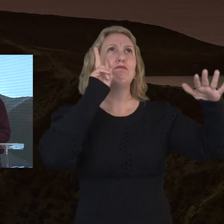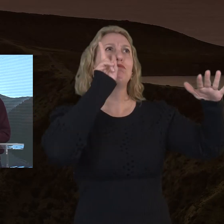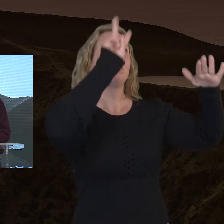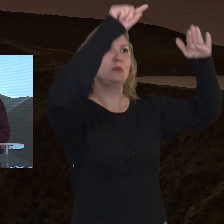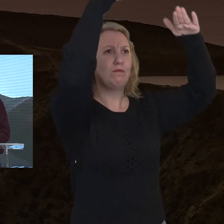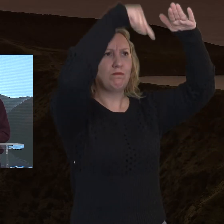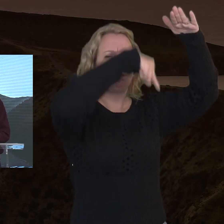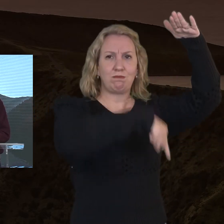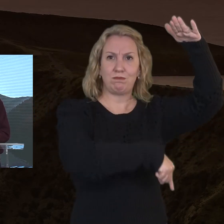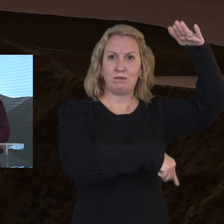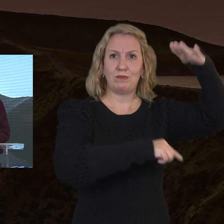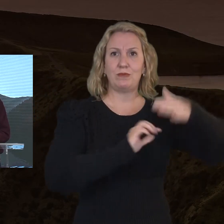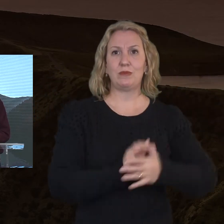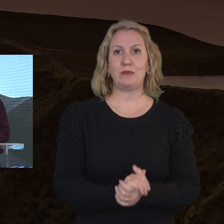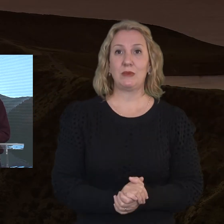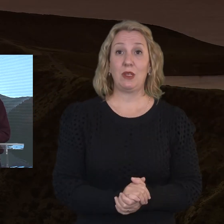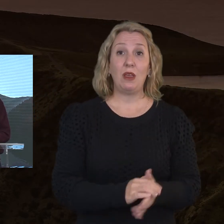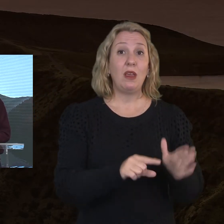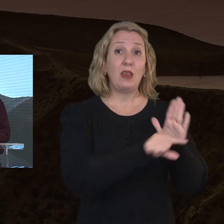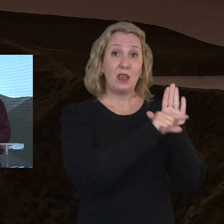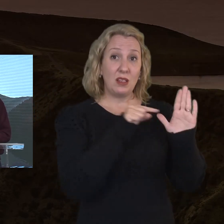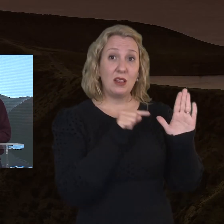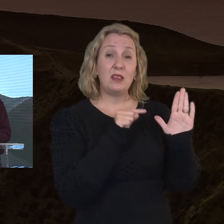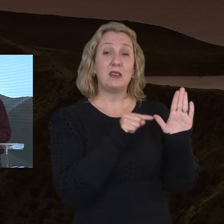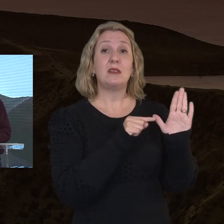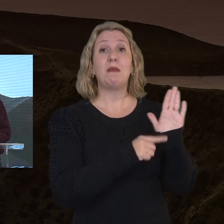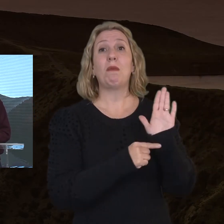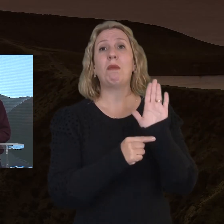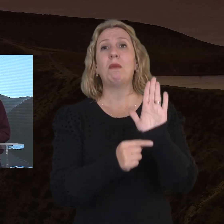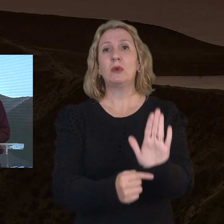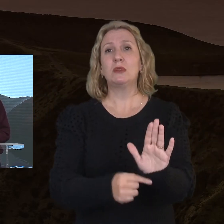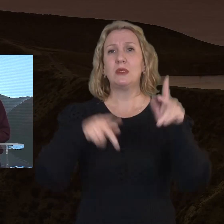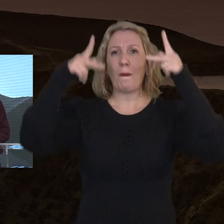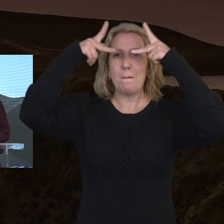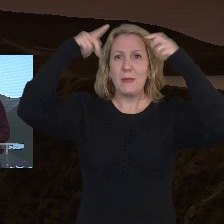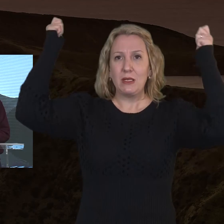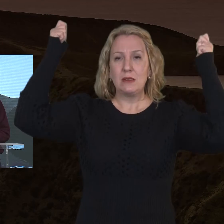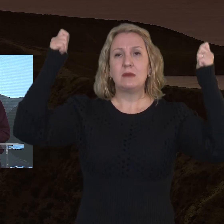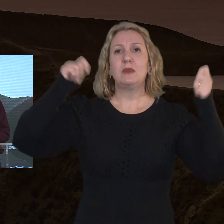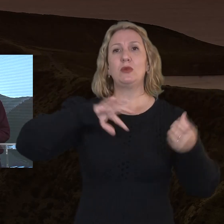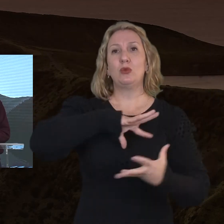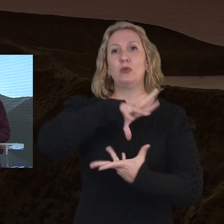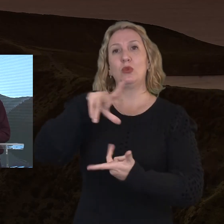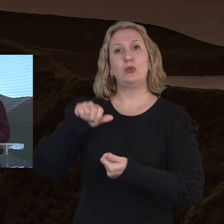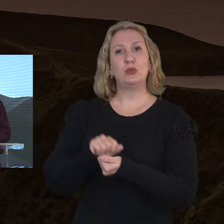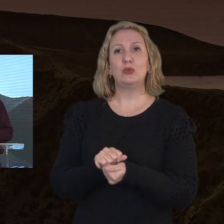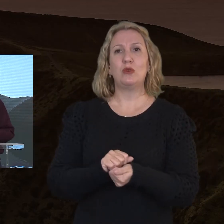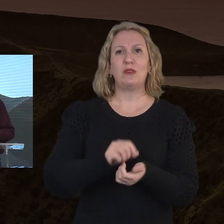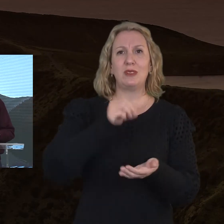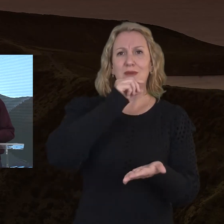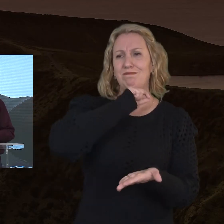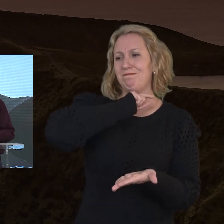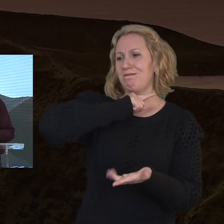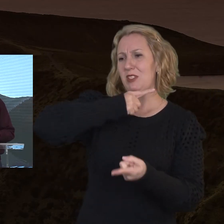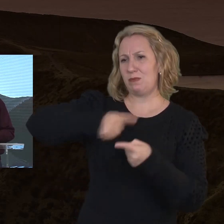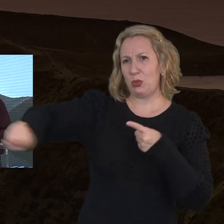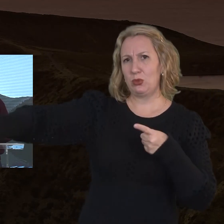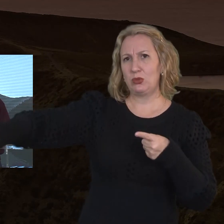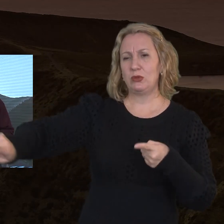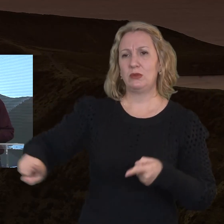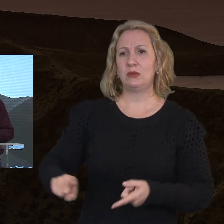o príncipe do mundo será expulso então aqui também está decretando o julgamento vamos ver agora